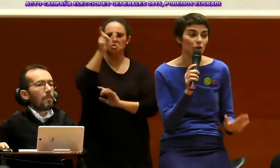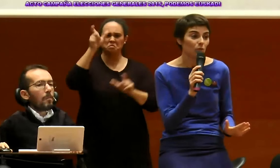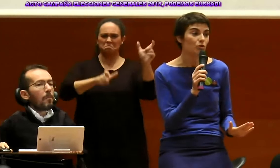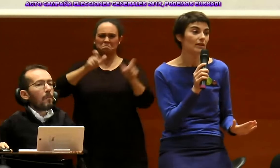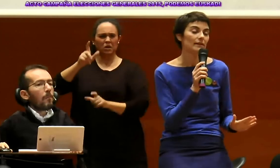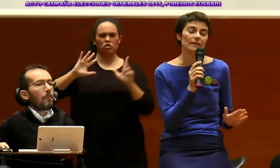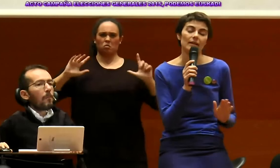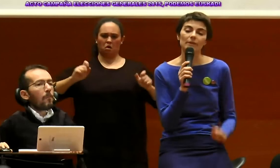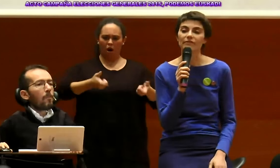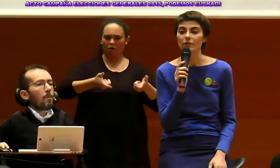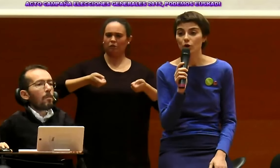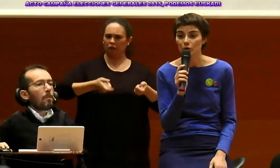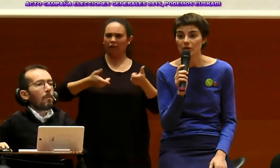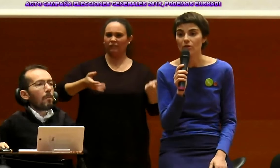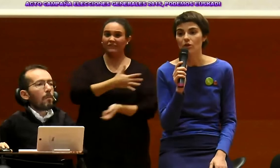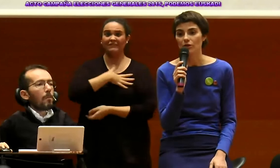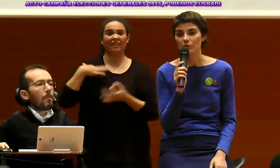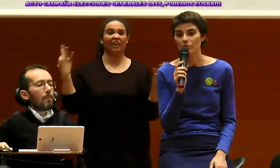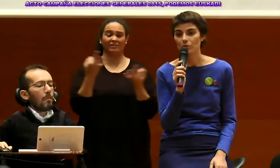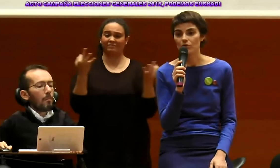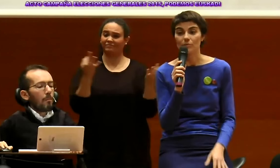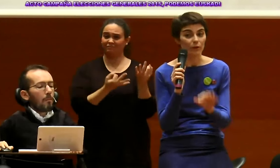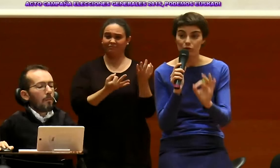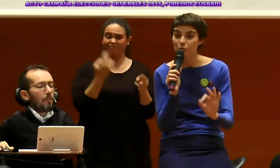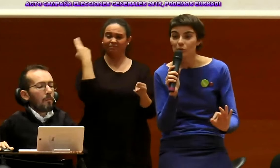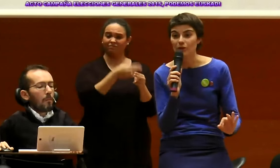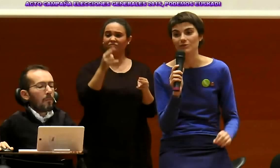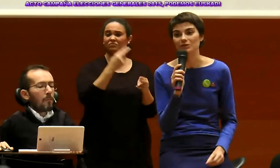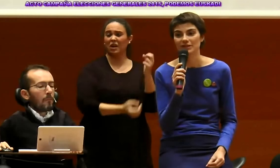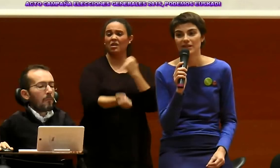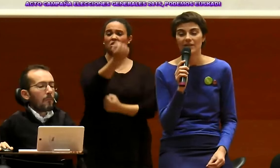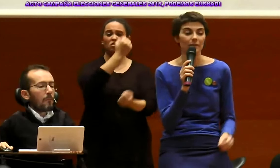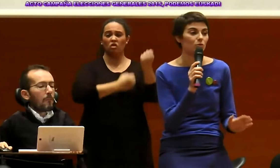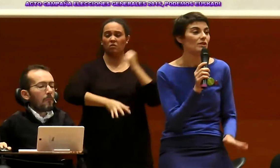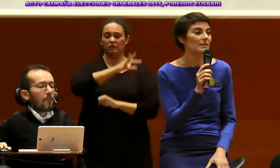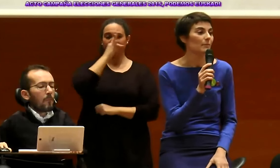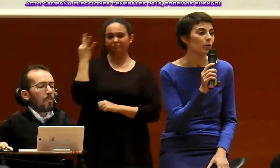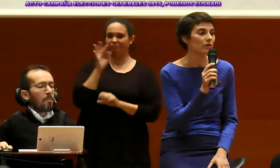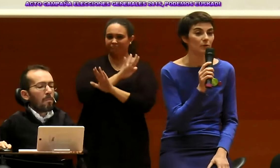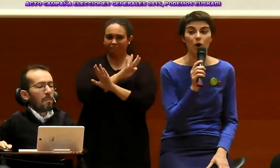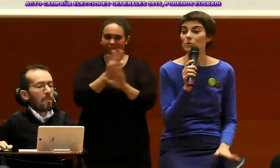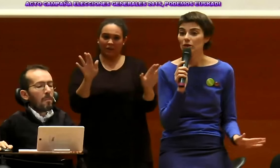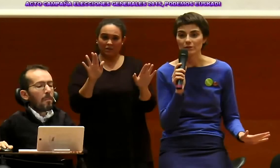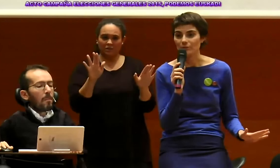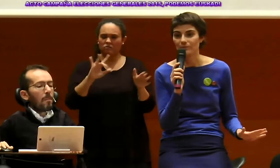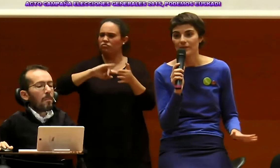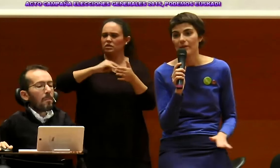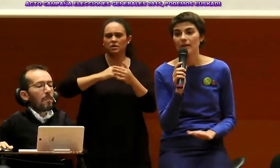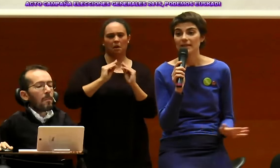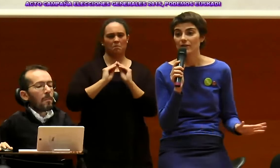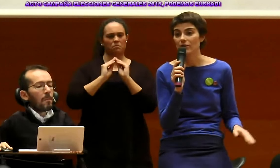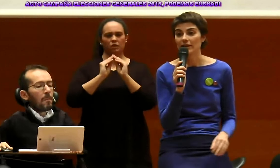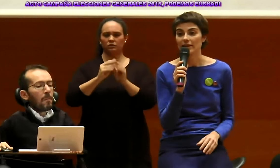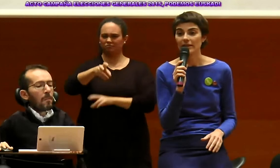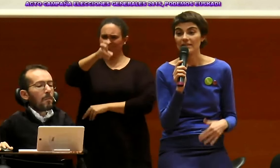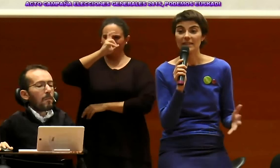que solo busca el beneficio económico de unos pocos, pero de unos muy poquitos. Tenemos un sistema productivo obsoleto,